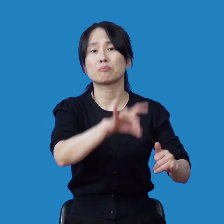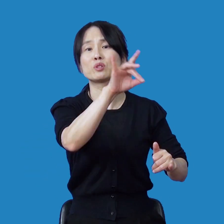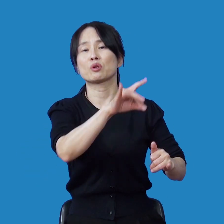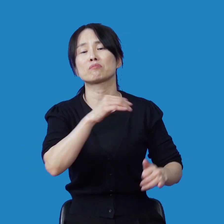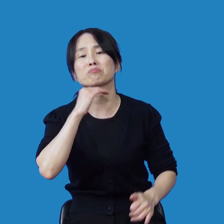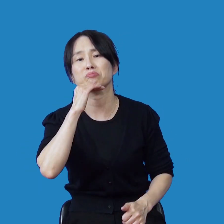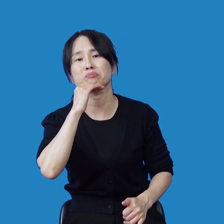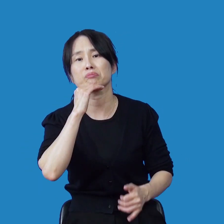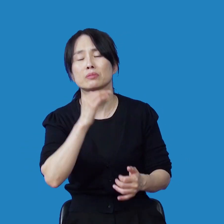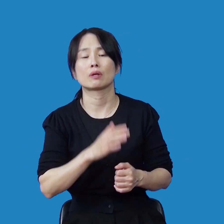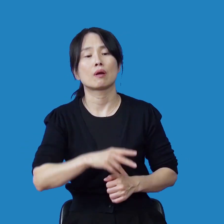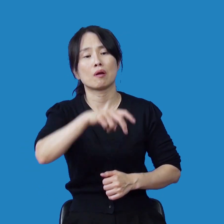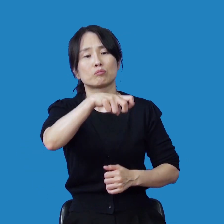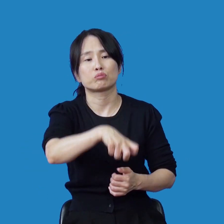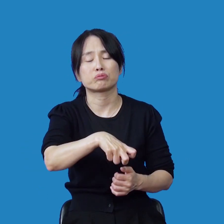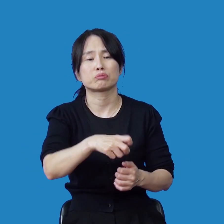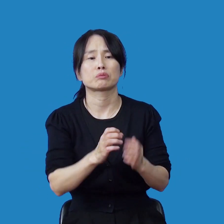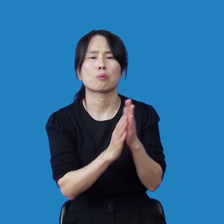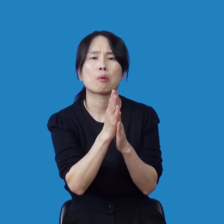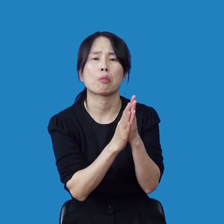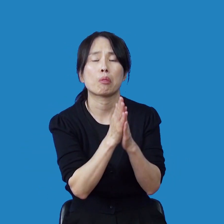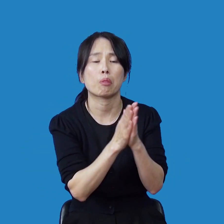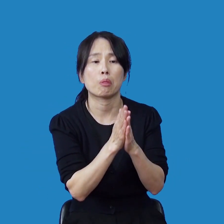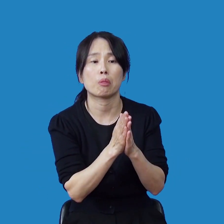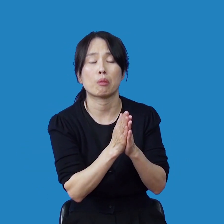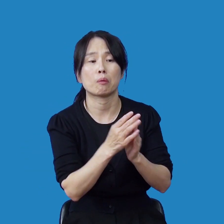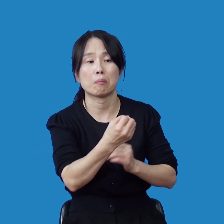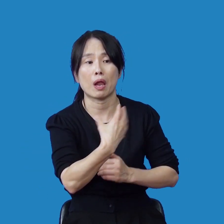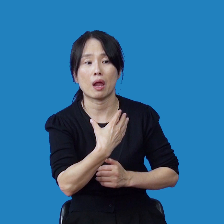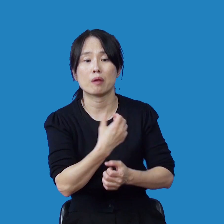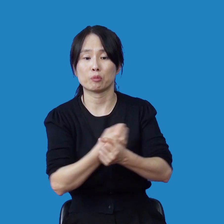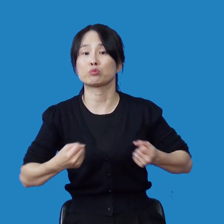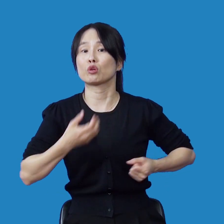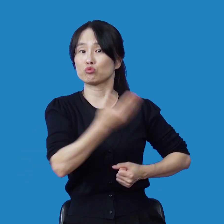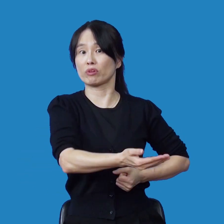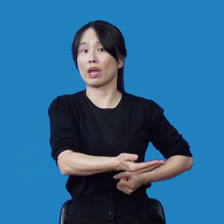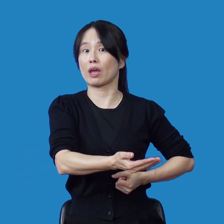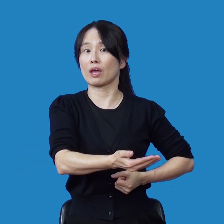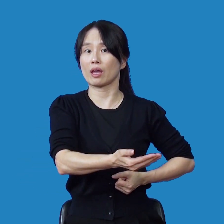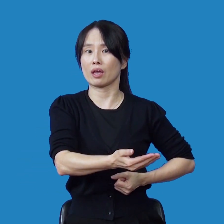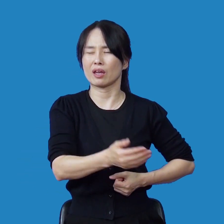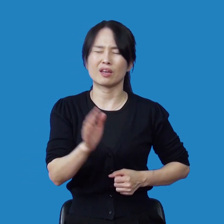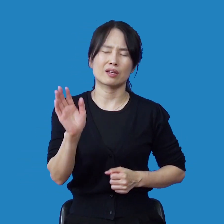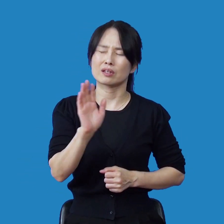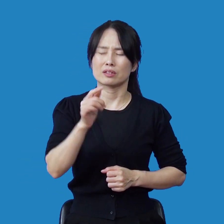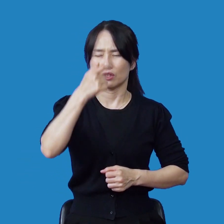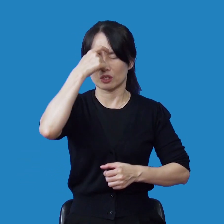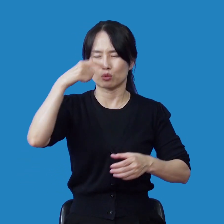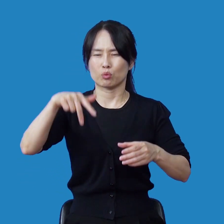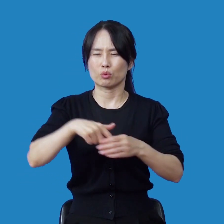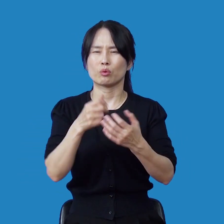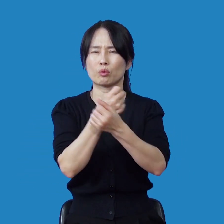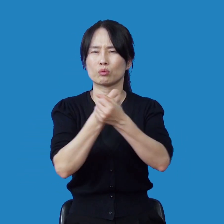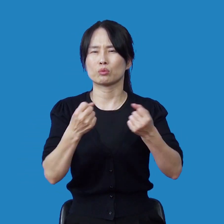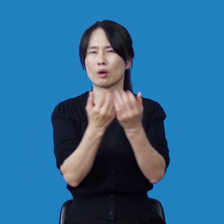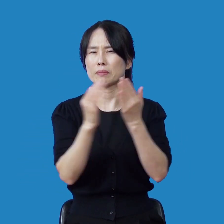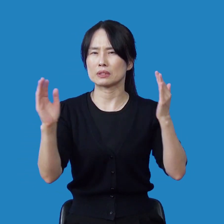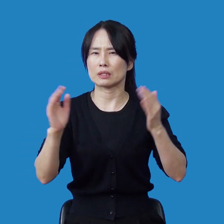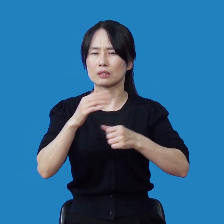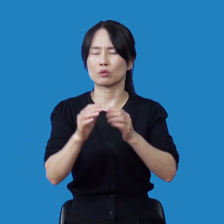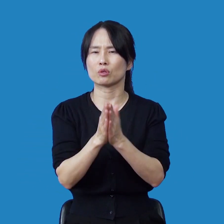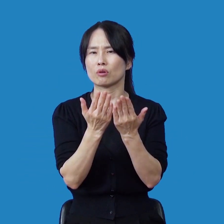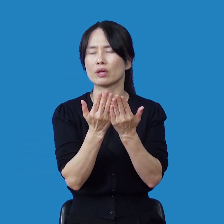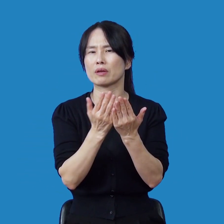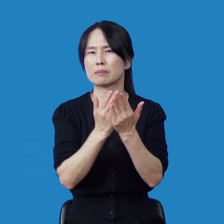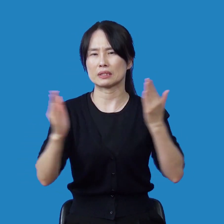앞에 무릎 꿇고 잘못했다고 빌면 용서해 줄 거야. 그건 기독교의 용서가 아닙니다. 성경이 가르치는